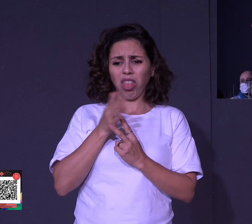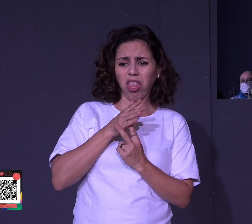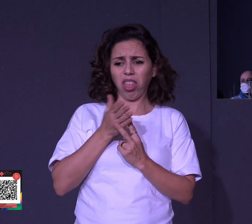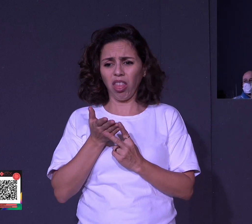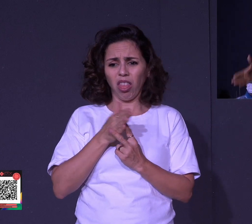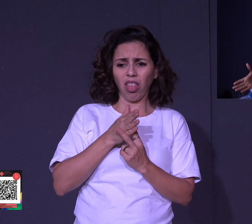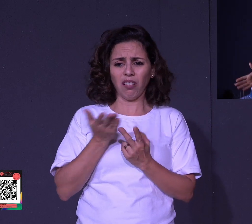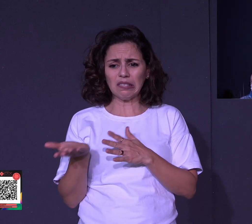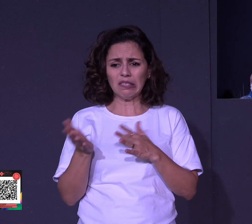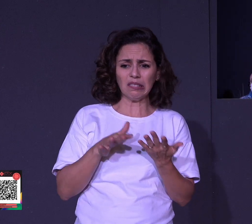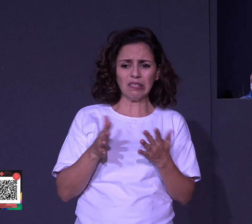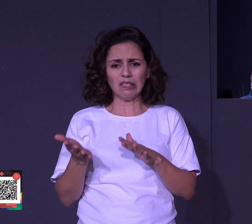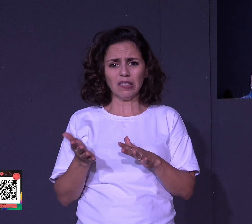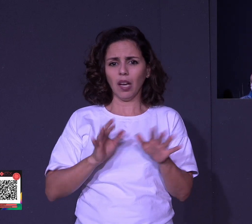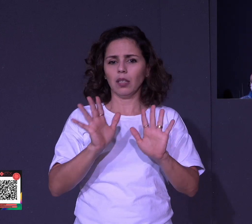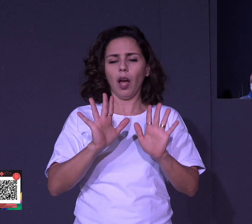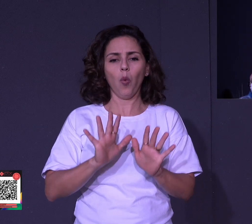dia a palavra.